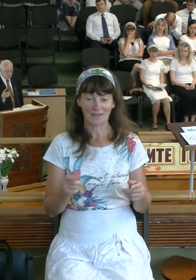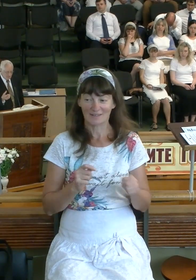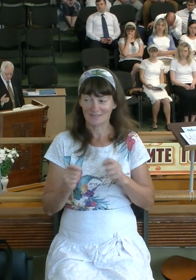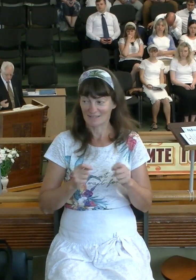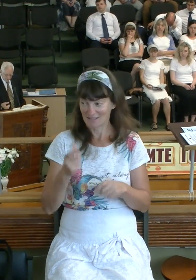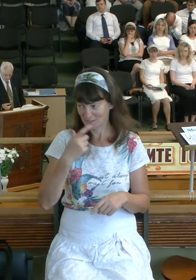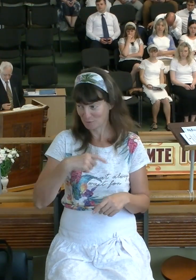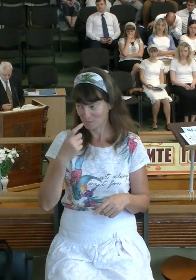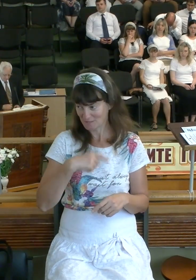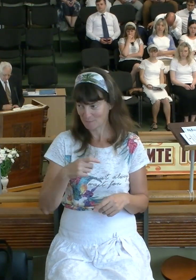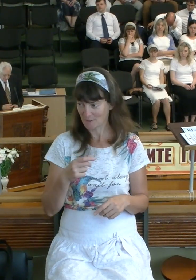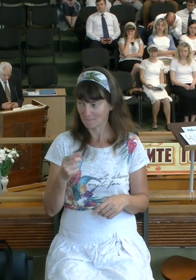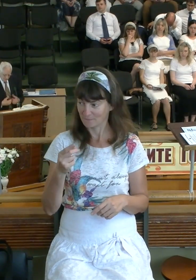сестры, Дух целомудрия.